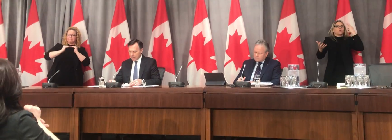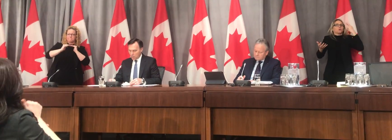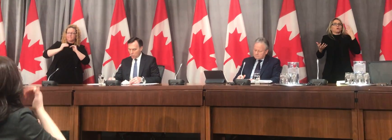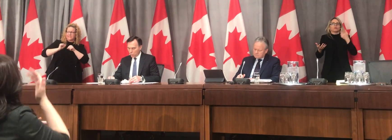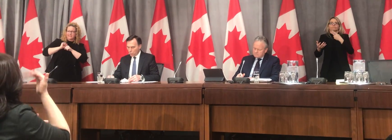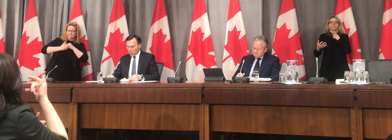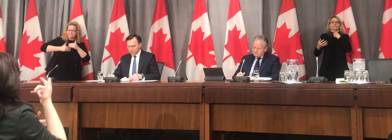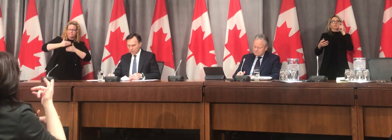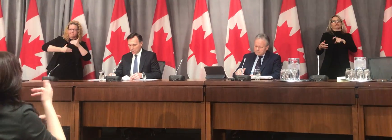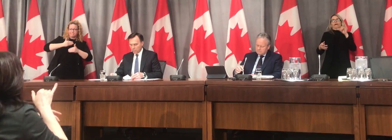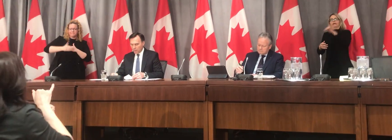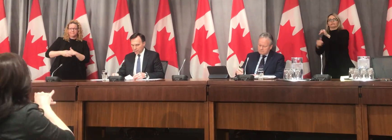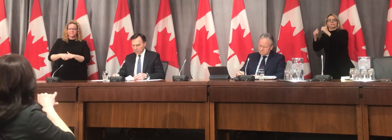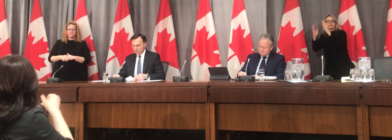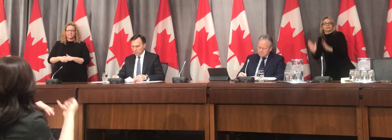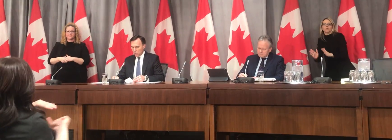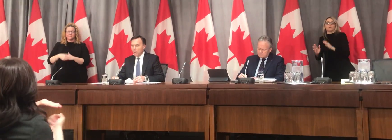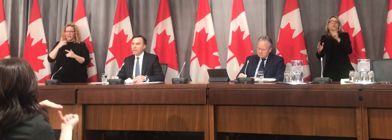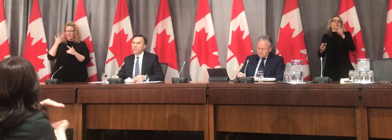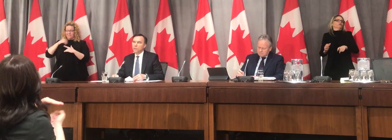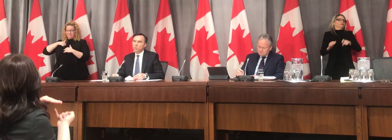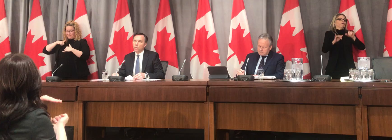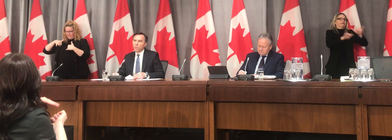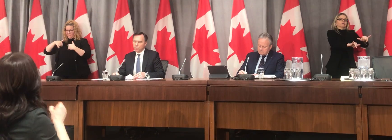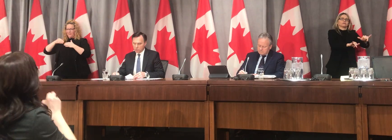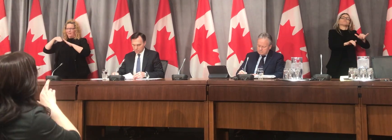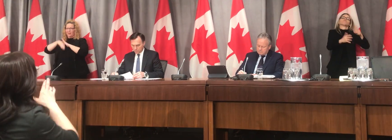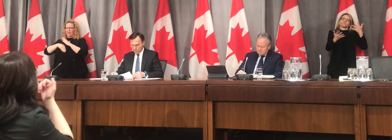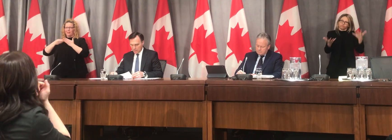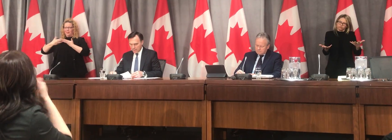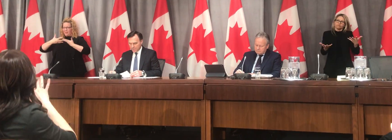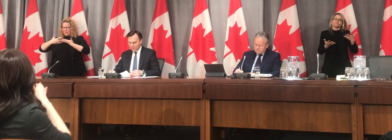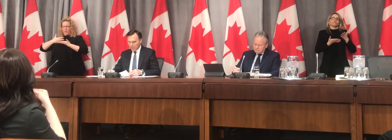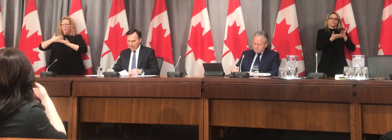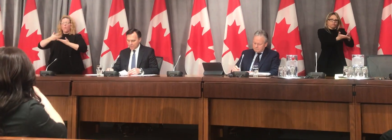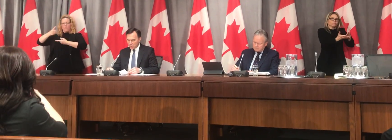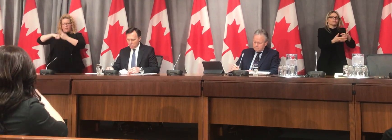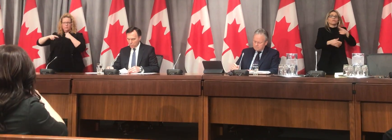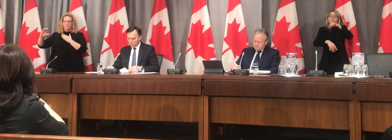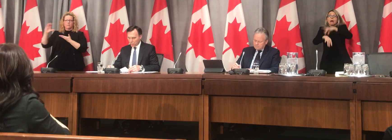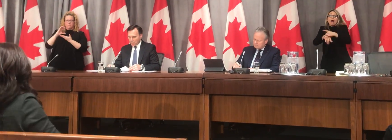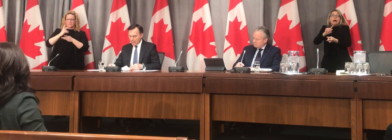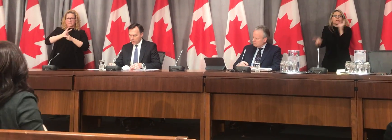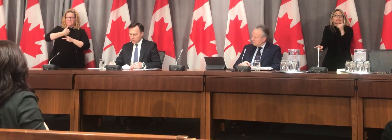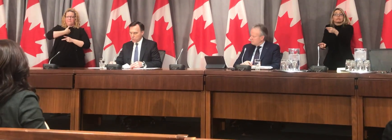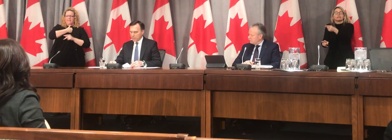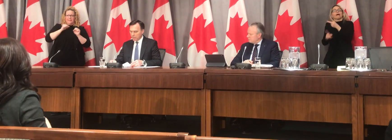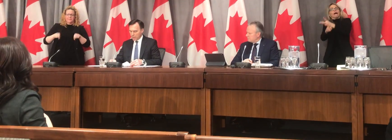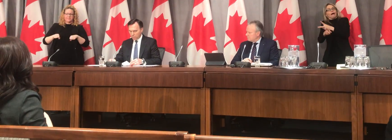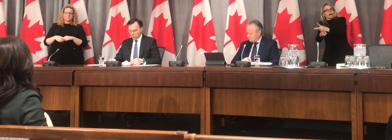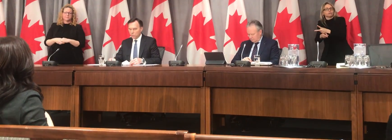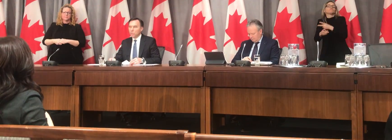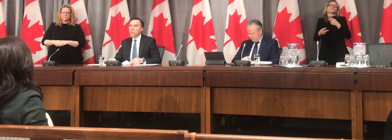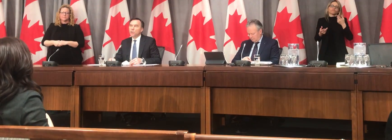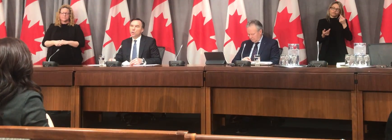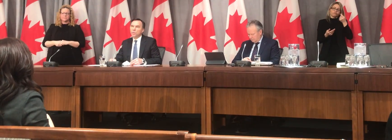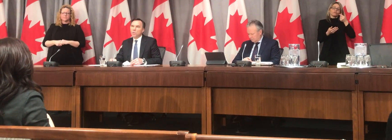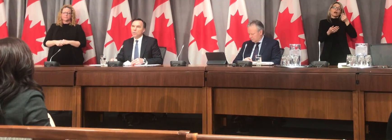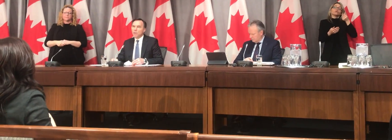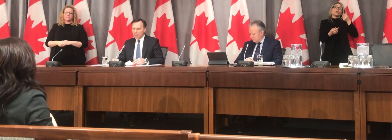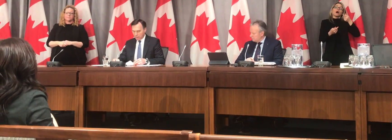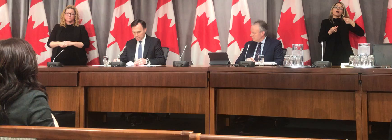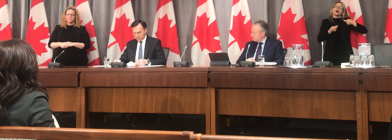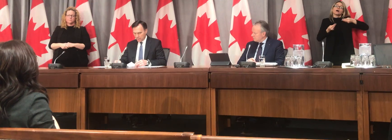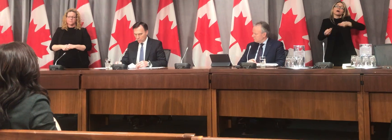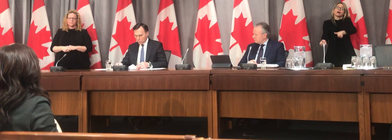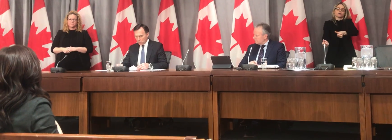quarantaine, ou parce qu'ils prennent soin d'un proche. Cette allocation fournira un soutien de revenus de